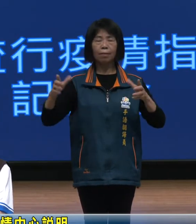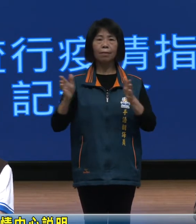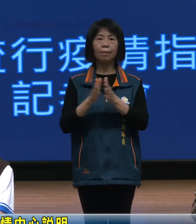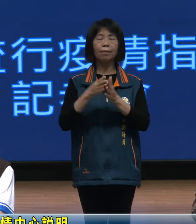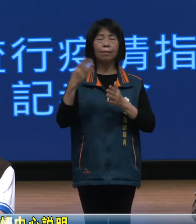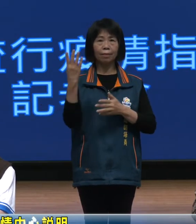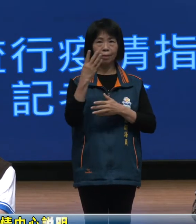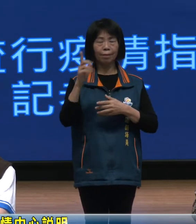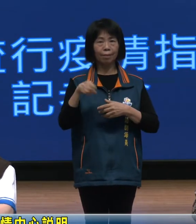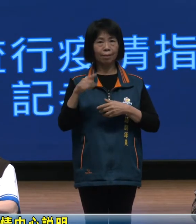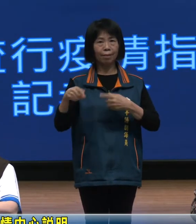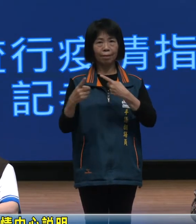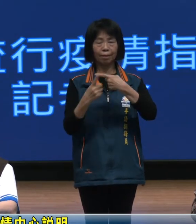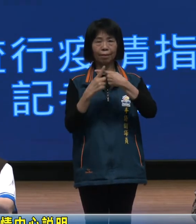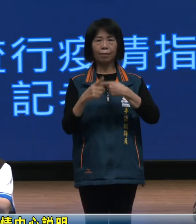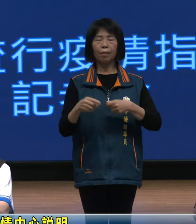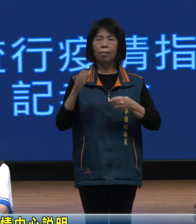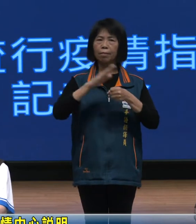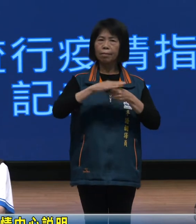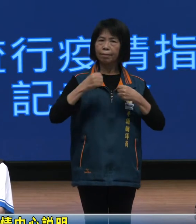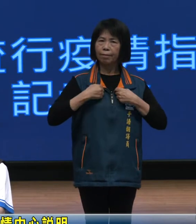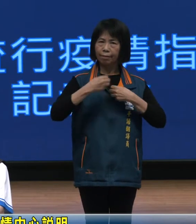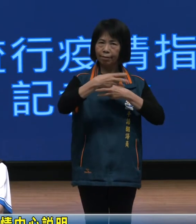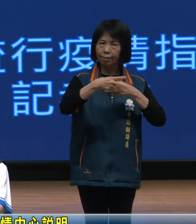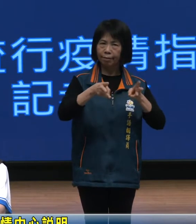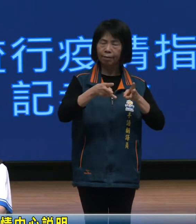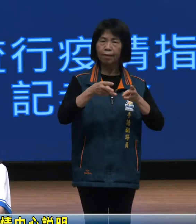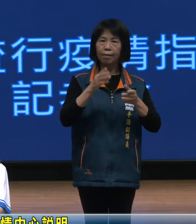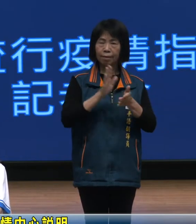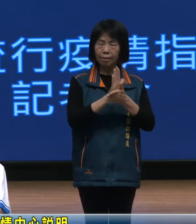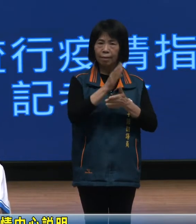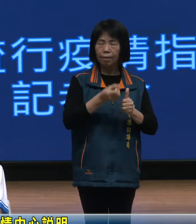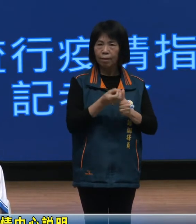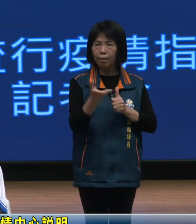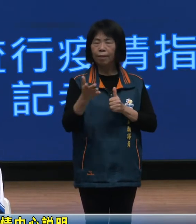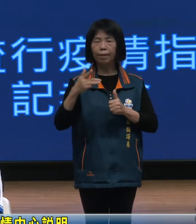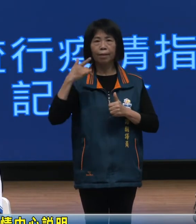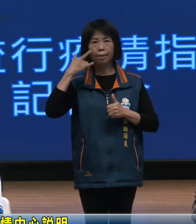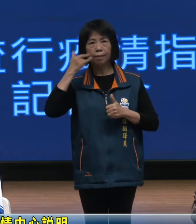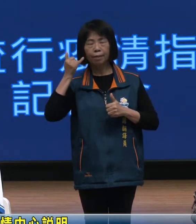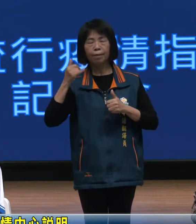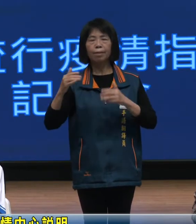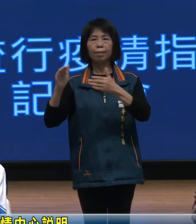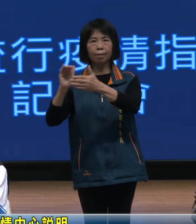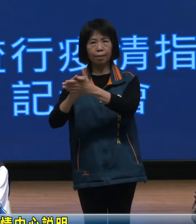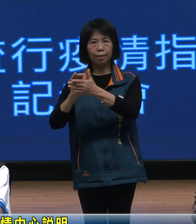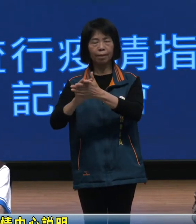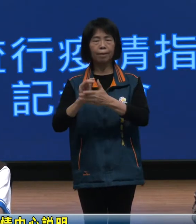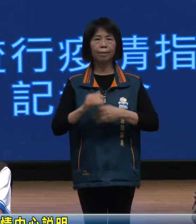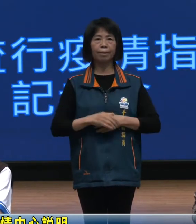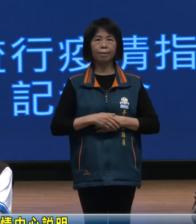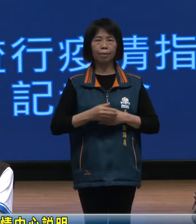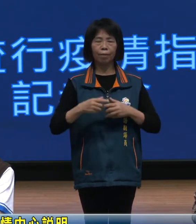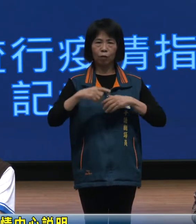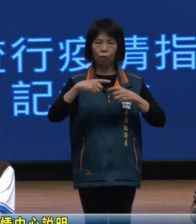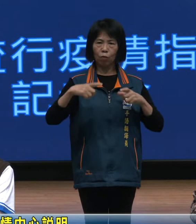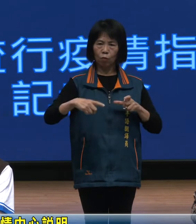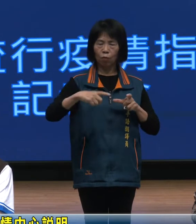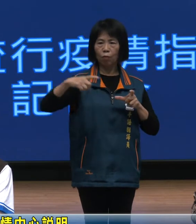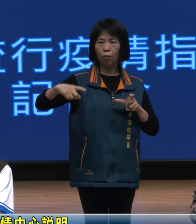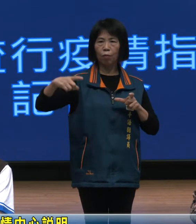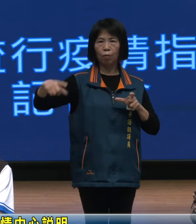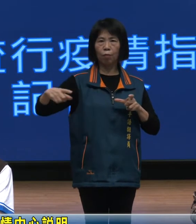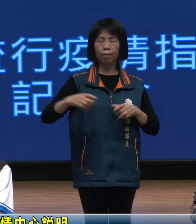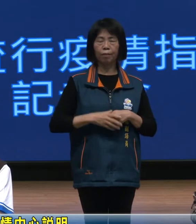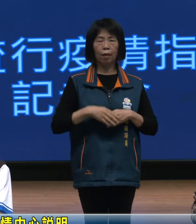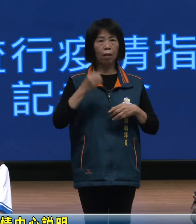4位，也就是从补习班之后再一轮到家属的部分，再到朋友的部分。那另